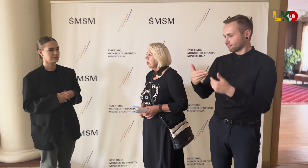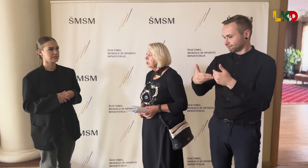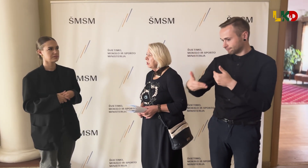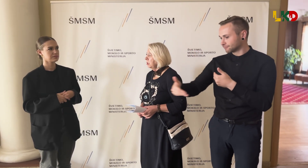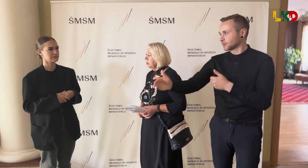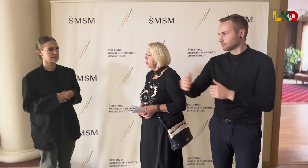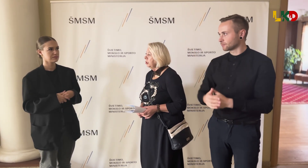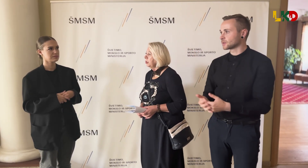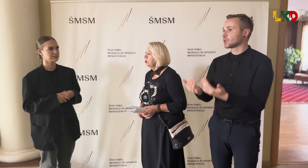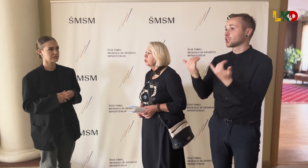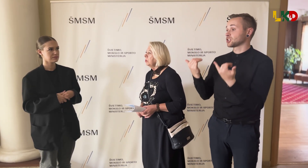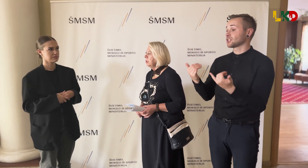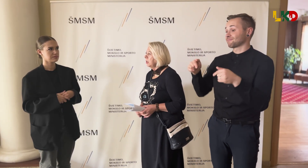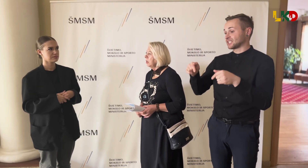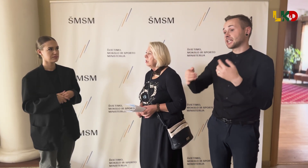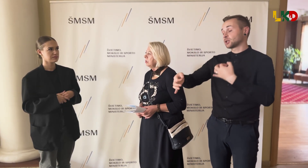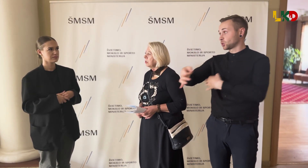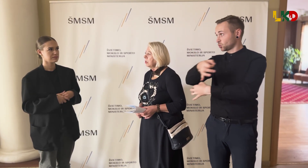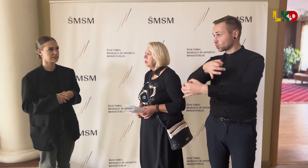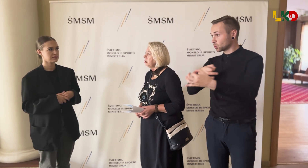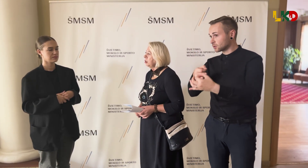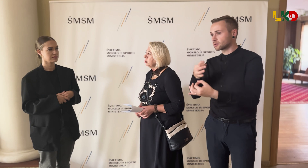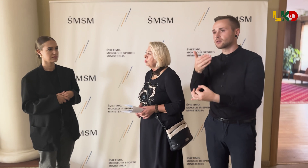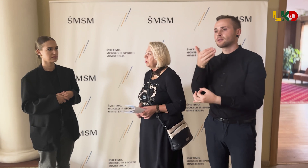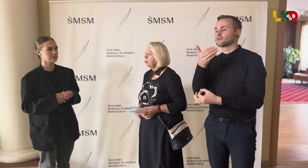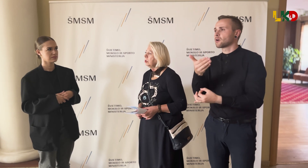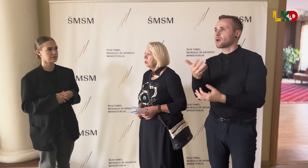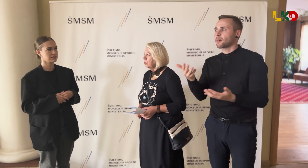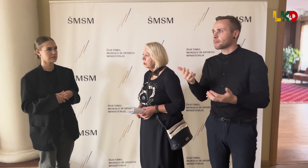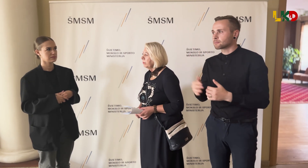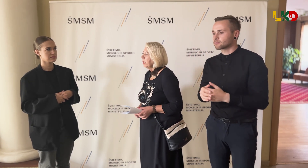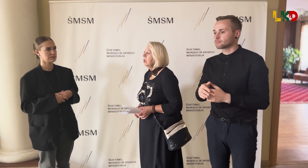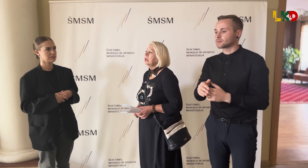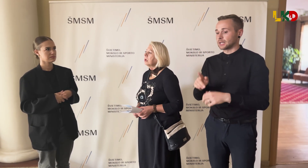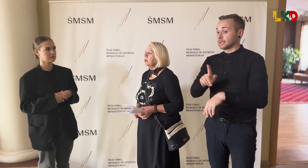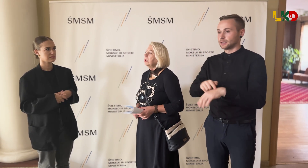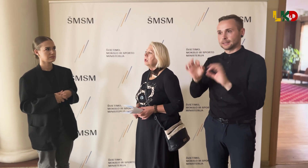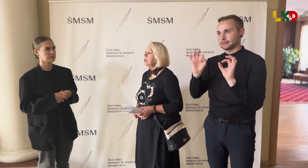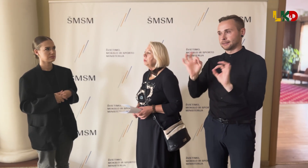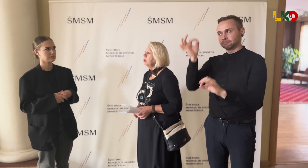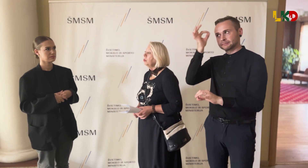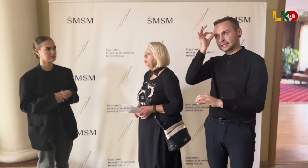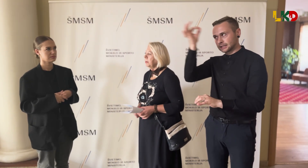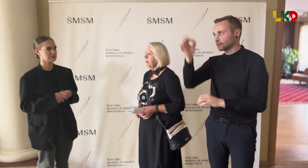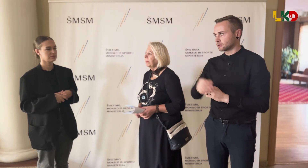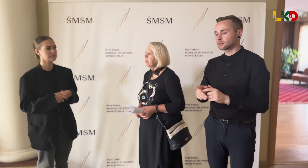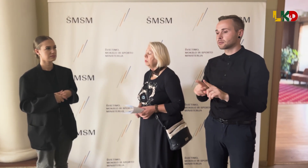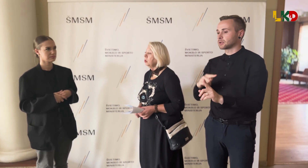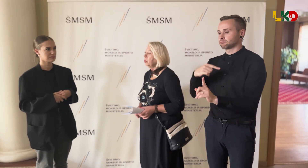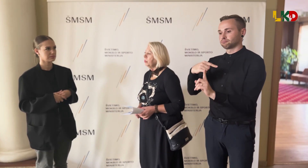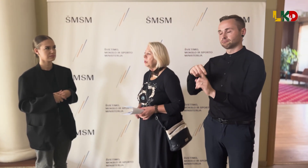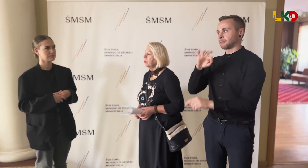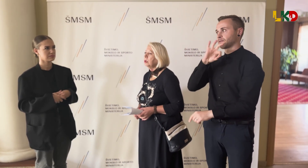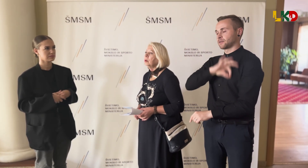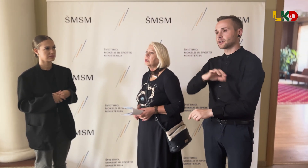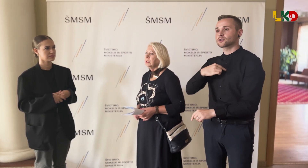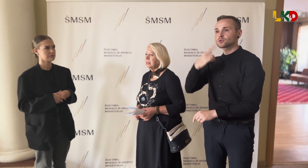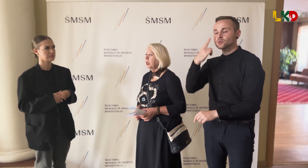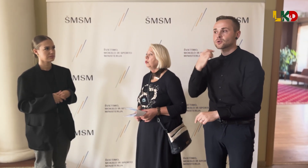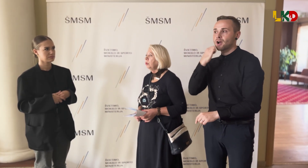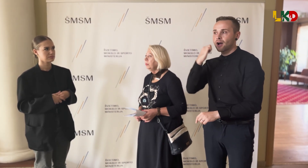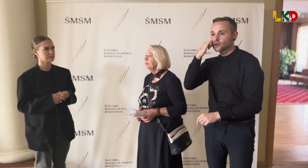tenai. Ir šiandieną šita diskusija yra iš tiesų pačiu laiku ir labai naudinga. Labai noriu